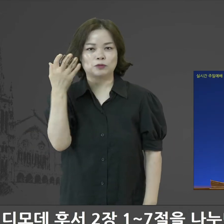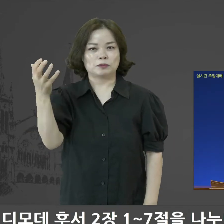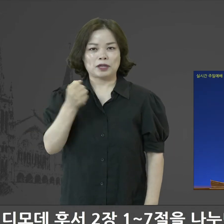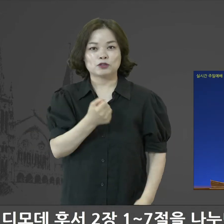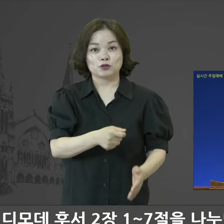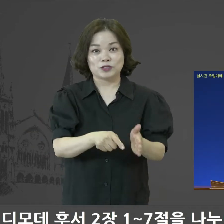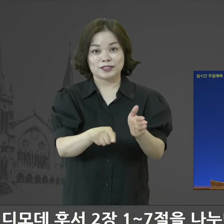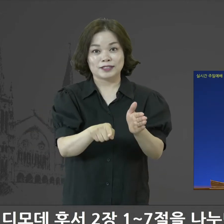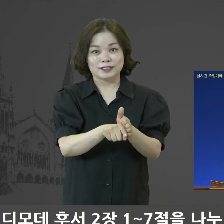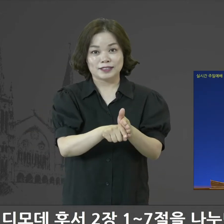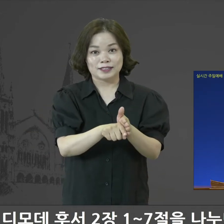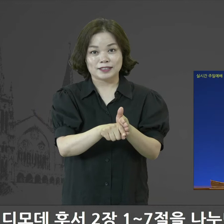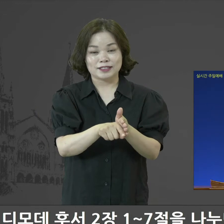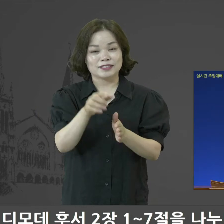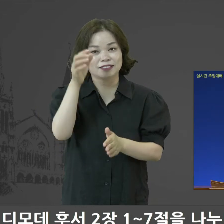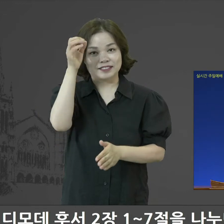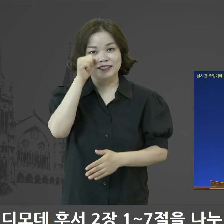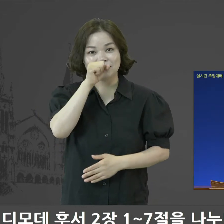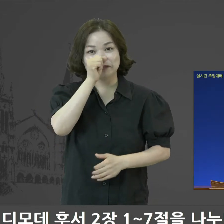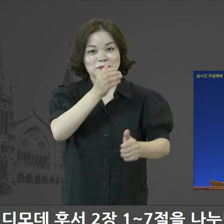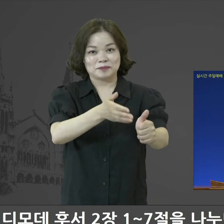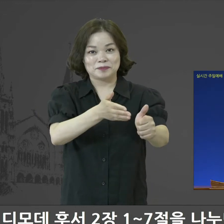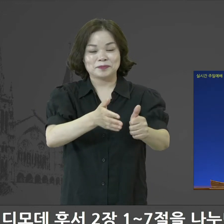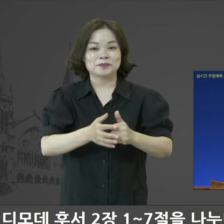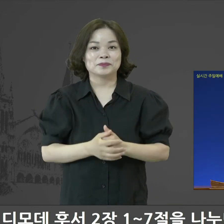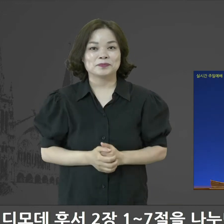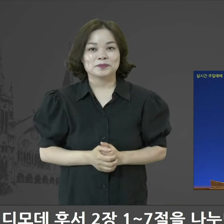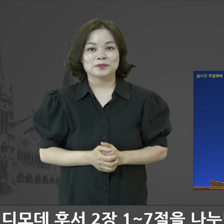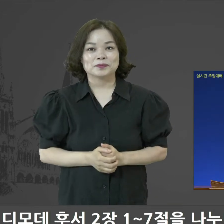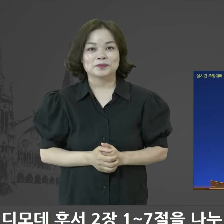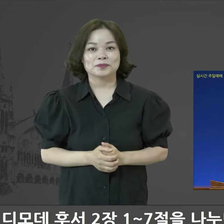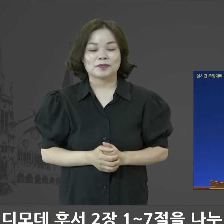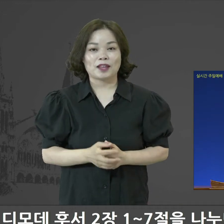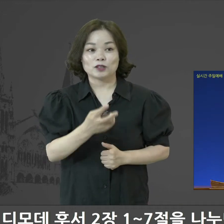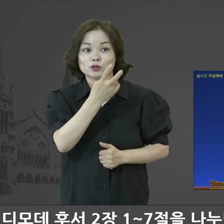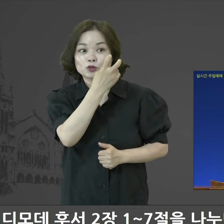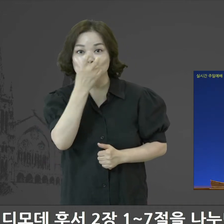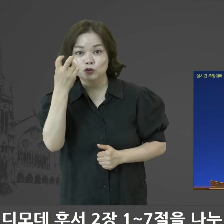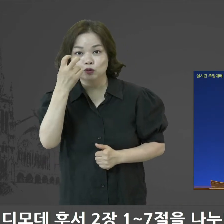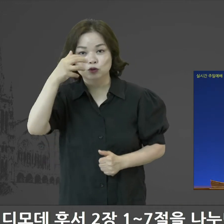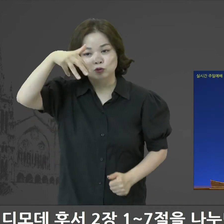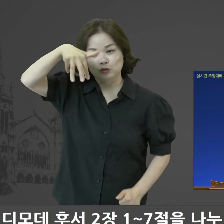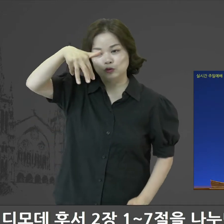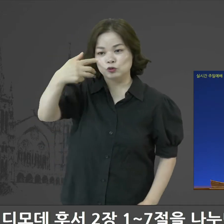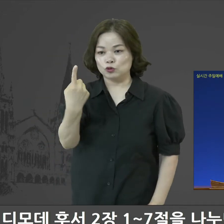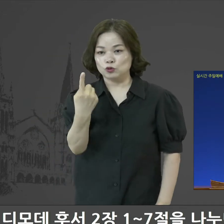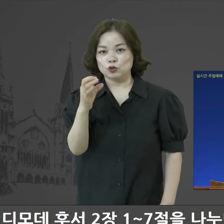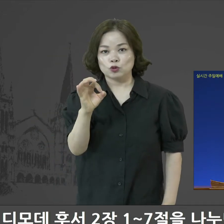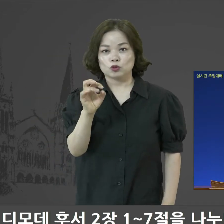위함이라 기억하실 수 있었으면 좋겠습니다. 그때 이 총명이란 단어는 크게 세